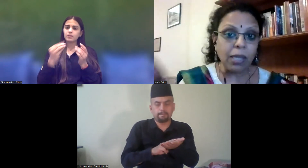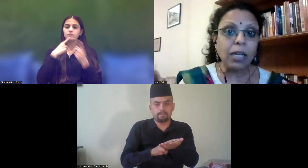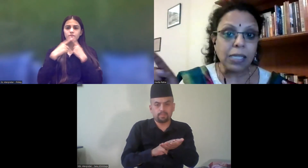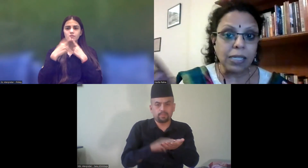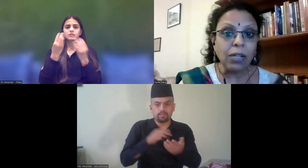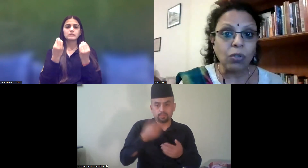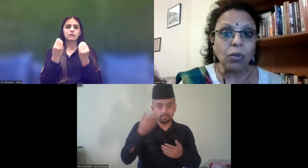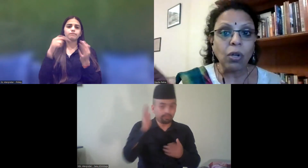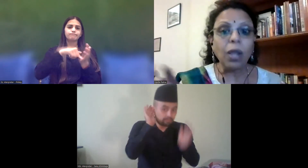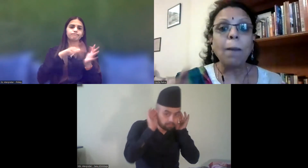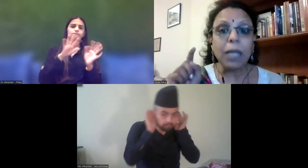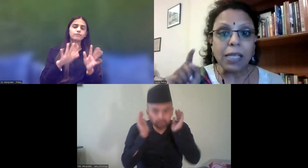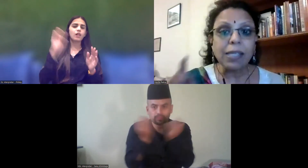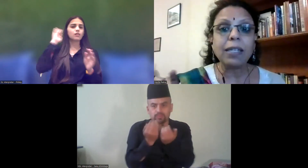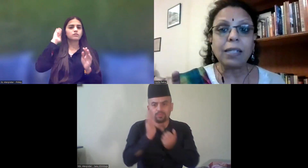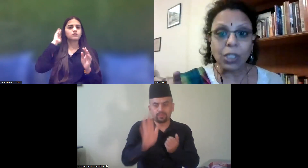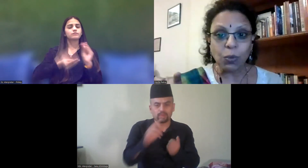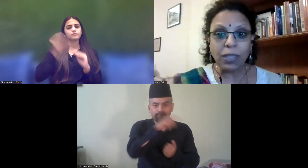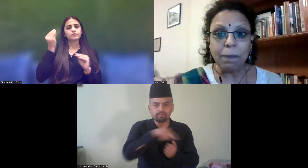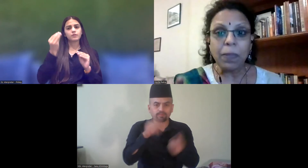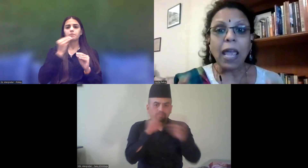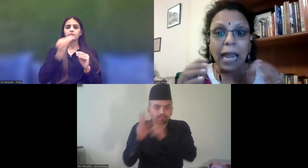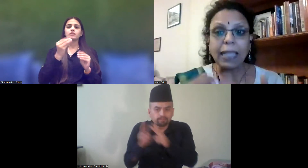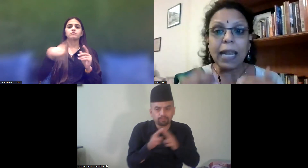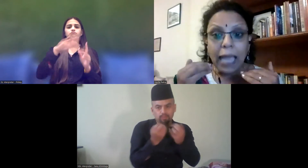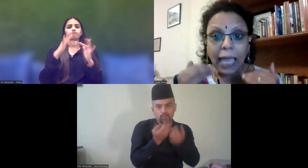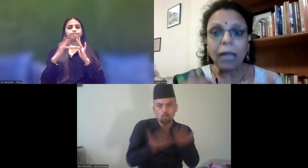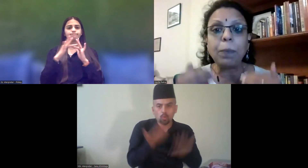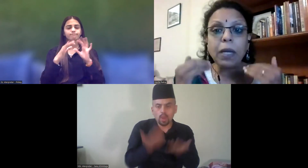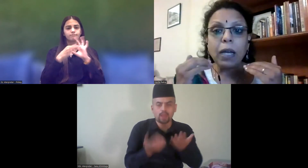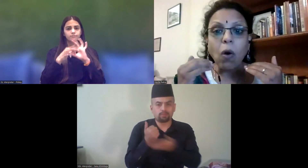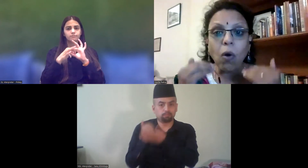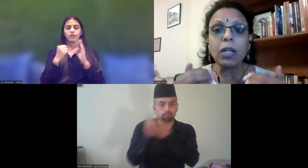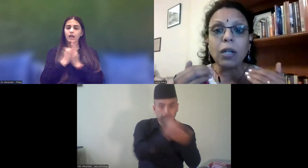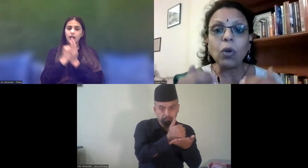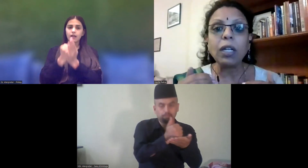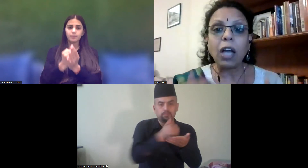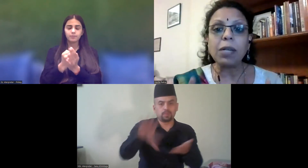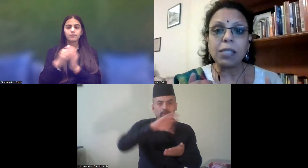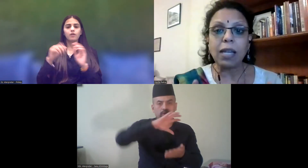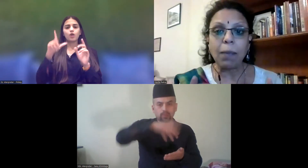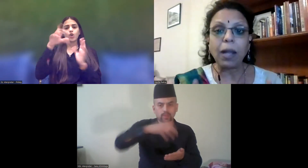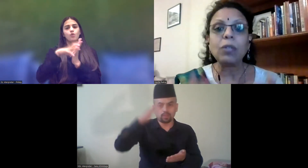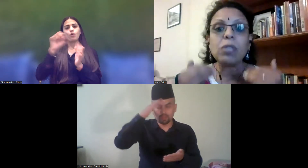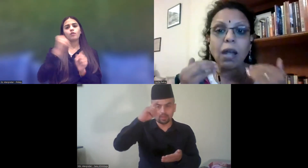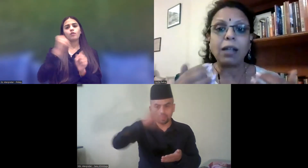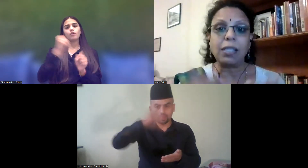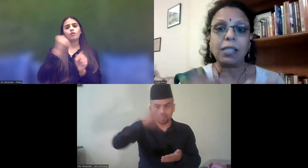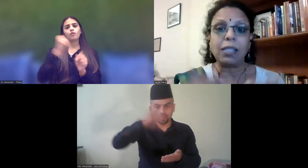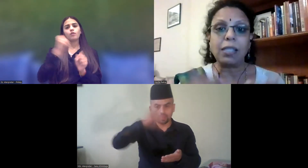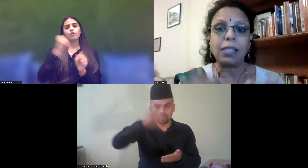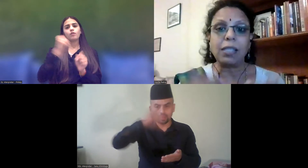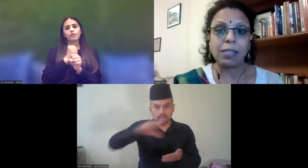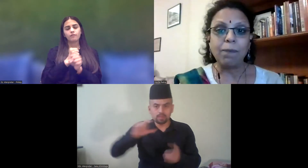are here listening to you. Please get in touch with them and then help all local governments in Nepal to start